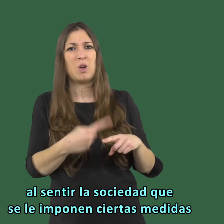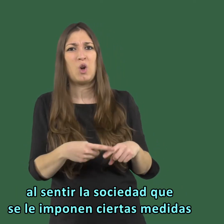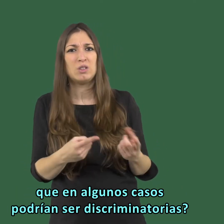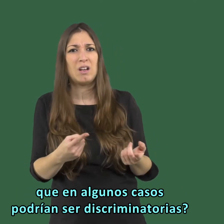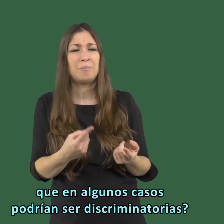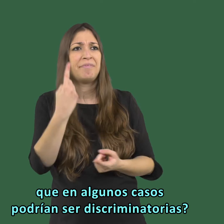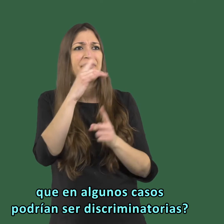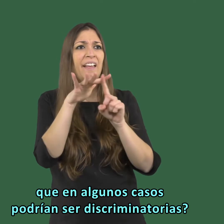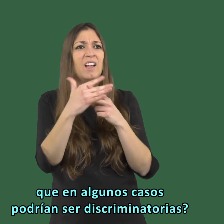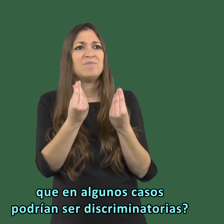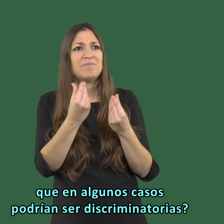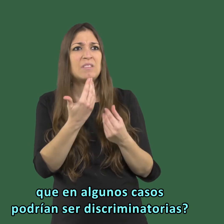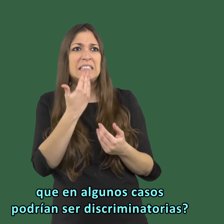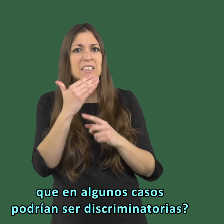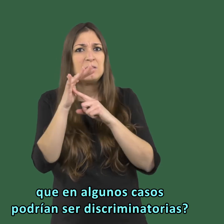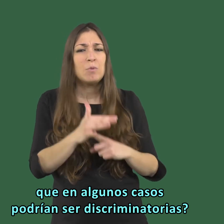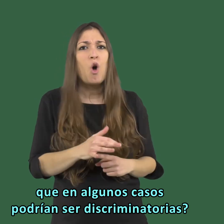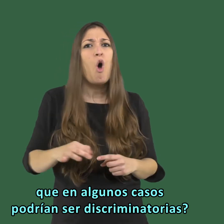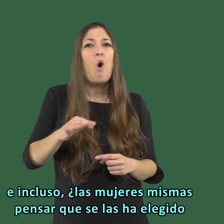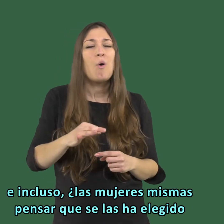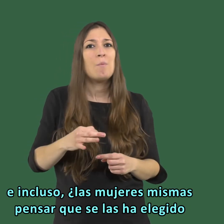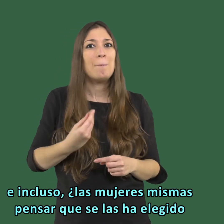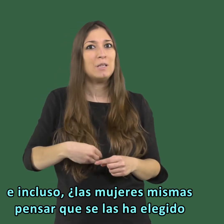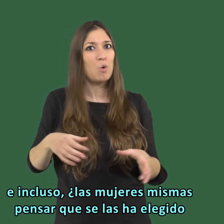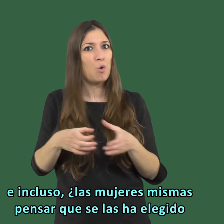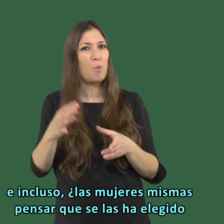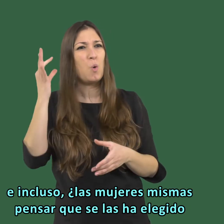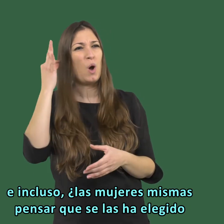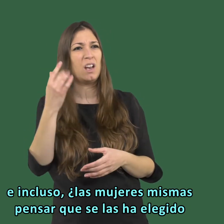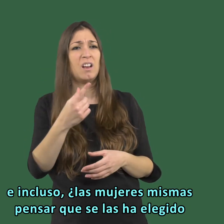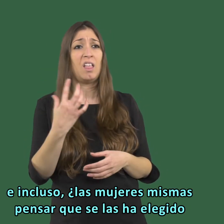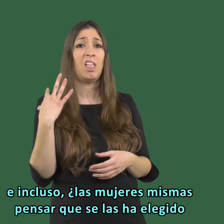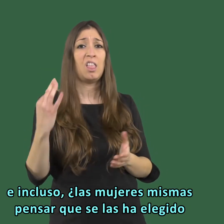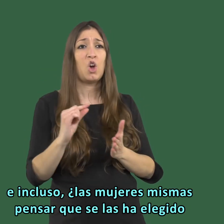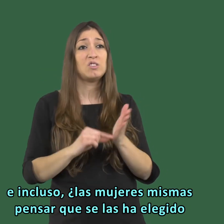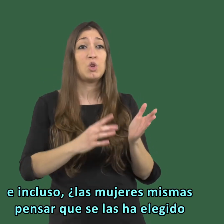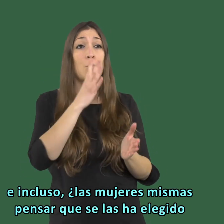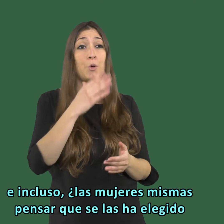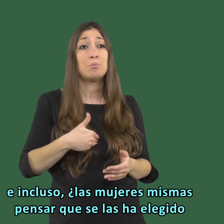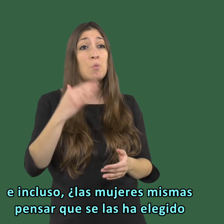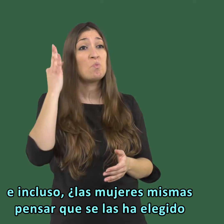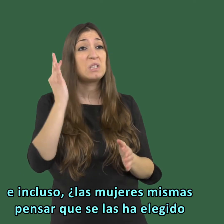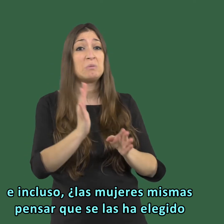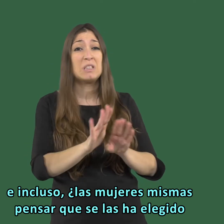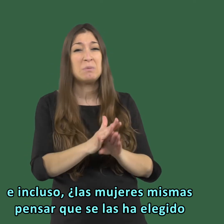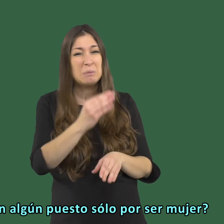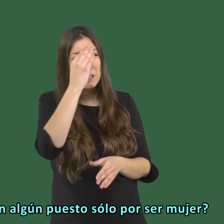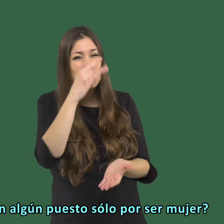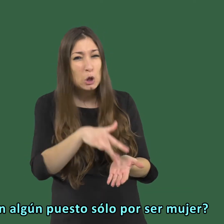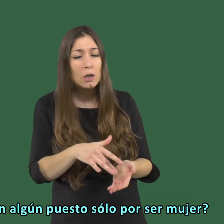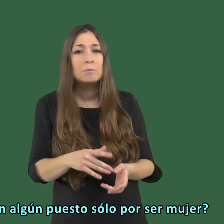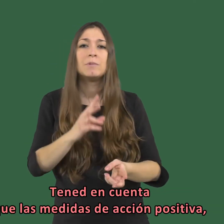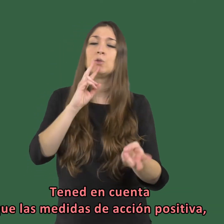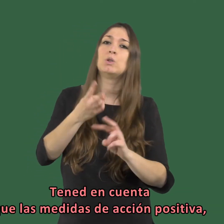medidas que en algunos casos podrían ser discriminatorias, e incluso las mujeres mismas pensar que se las ha elegido en algún puesto solo por ser